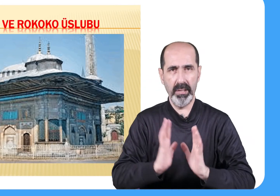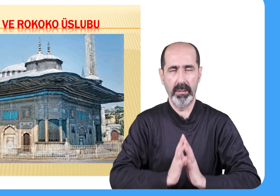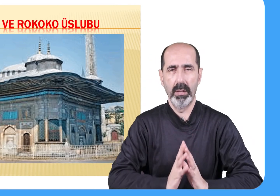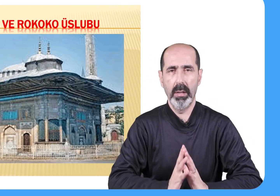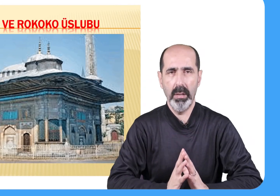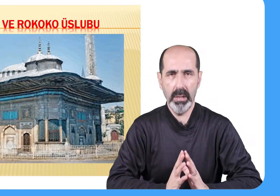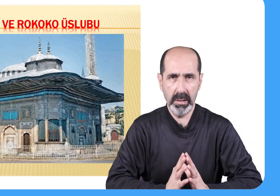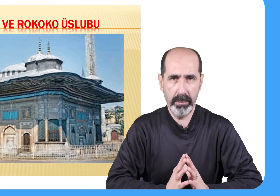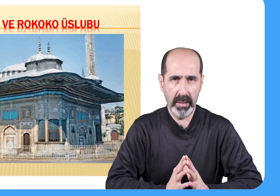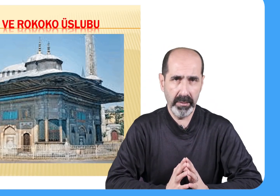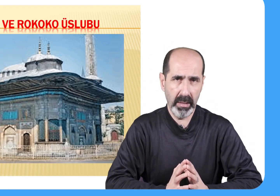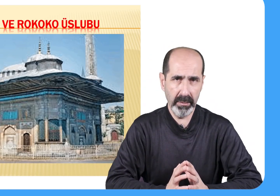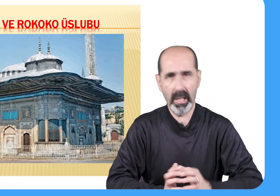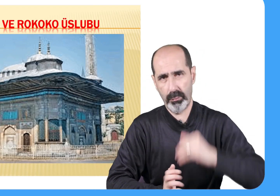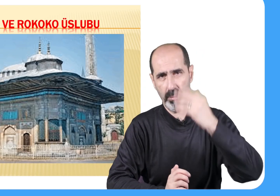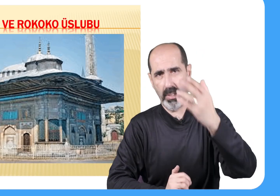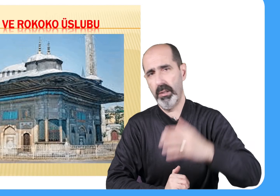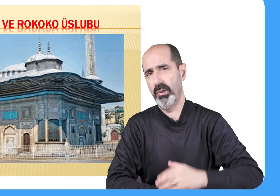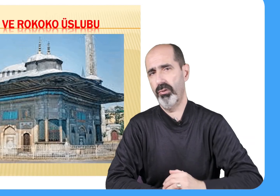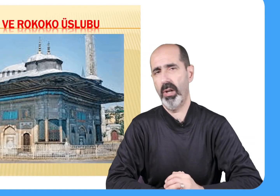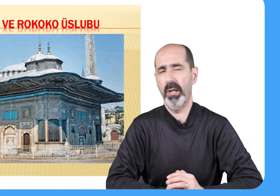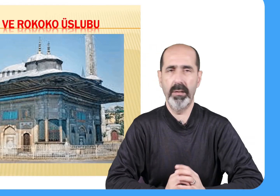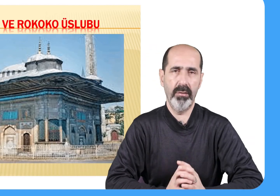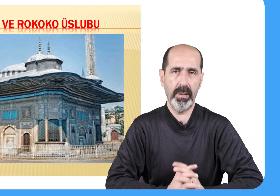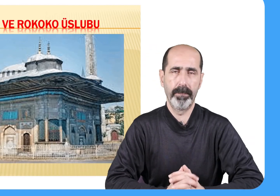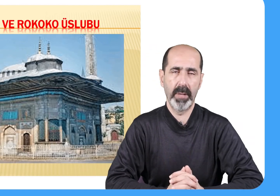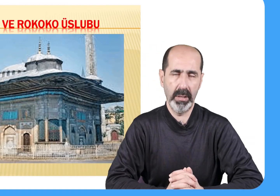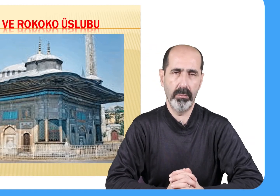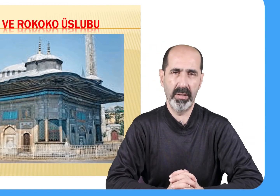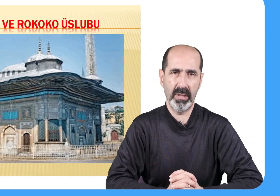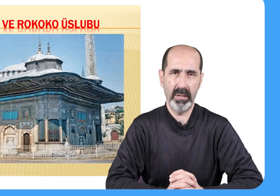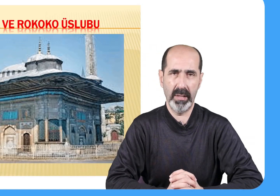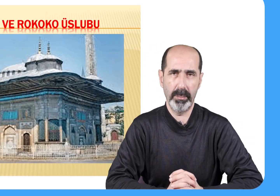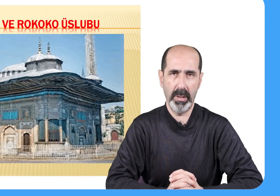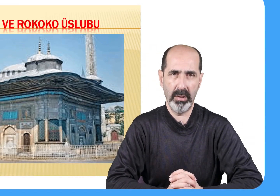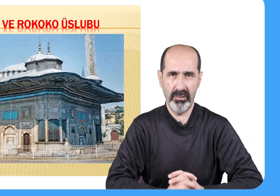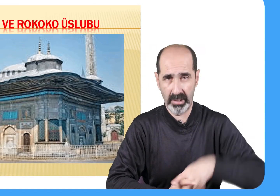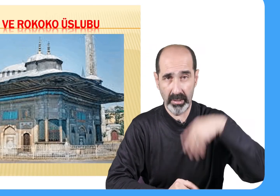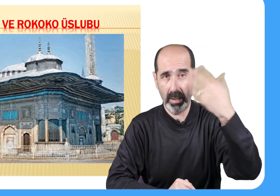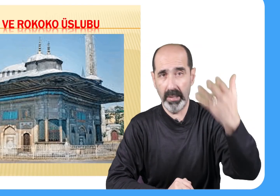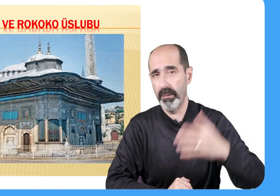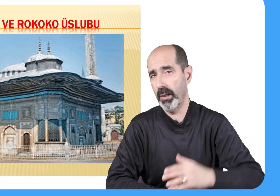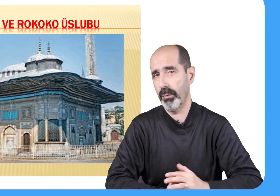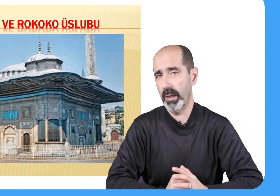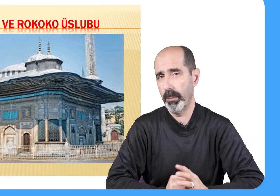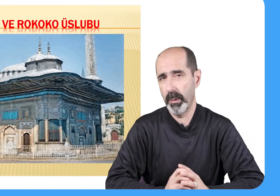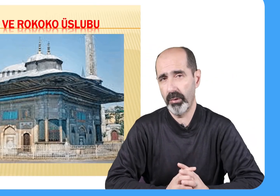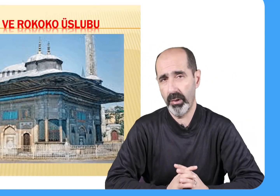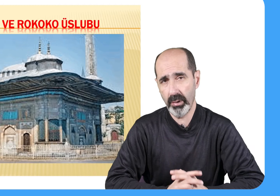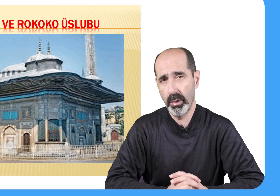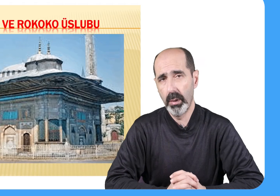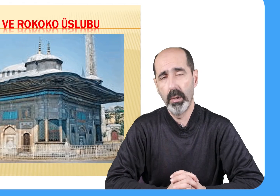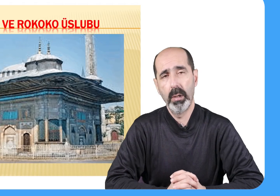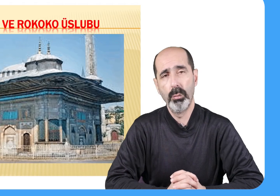görseldeki Reiki ibadethane daha sonra inşa edilecek b146 da yapımına başlayacak yani Lale devrinden sonra